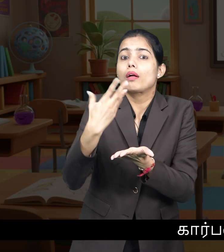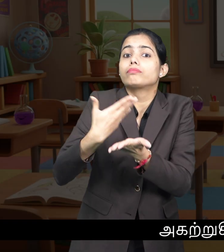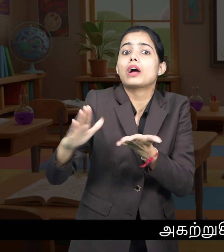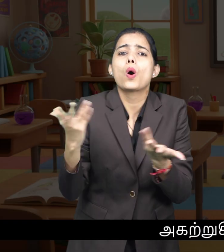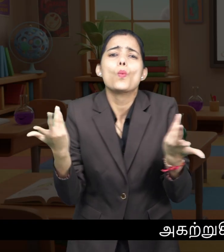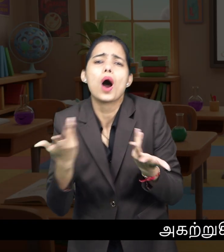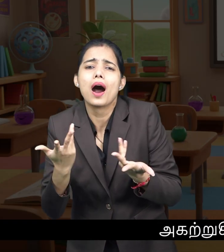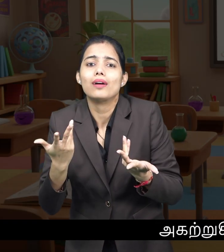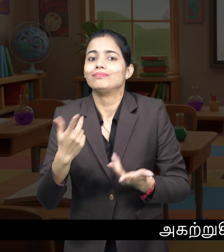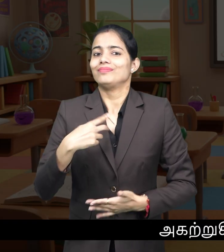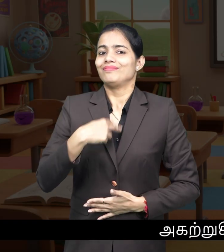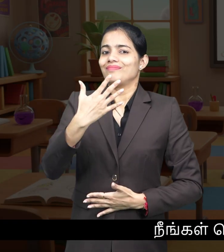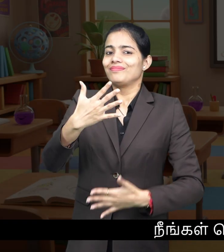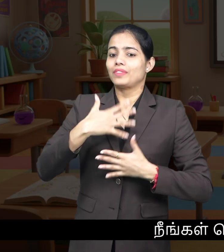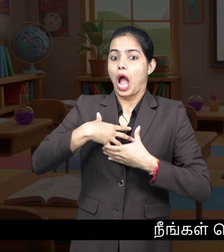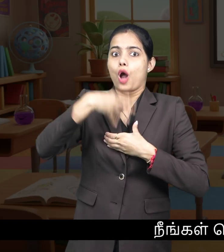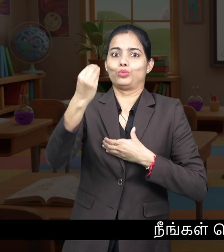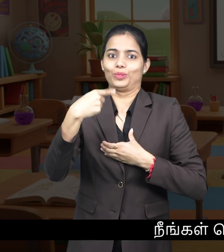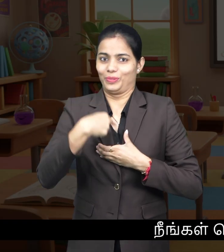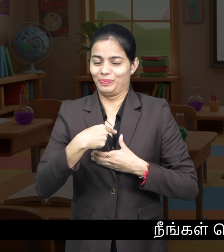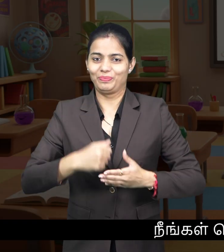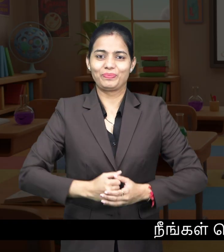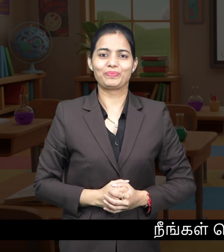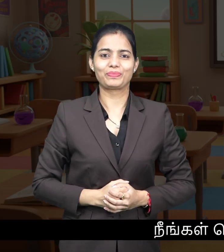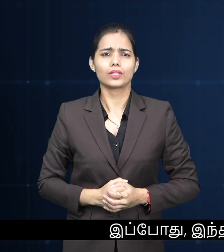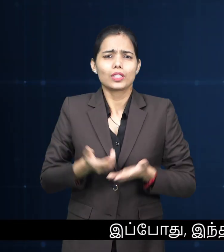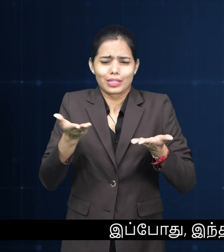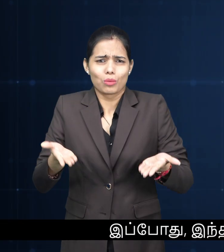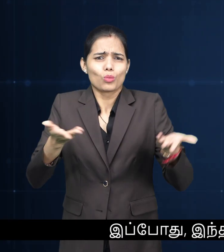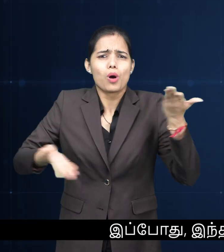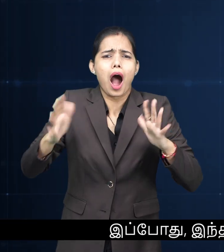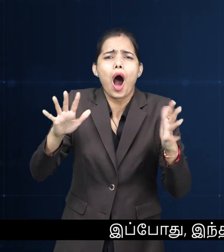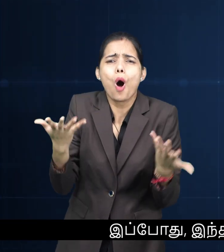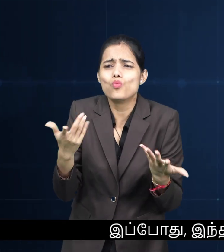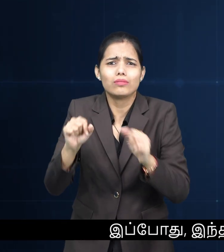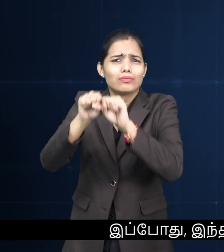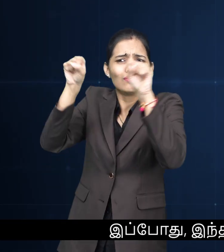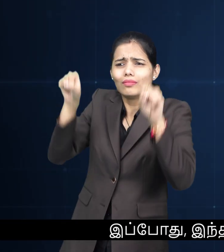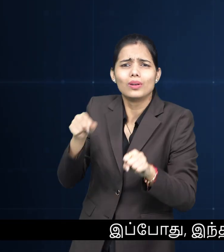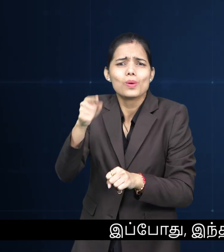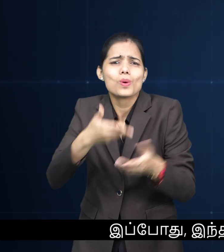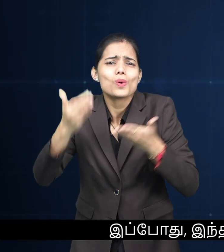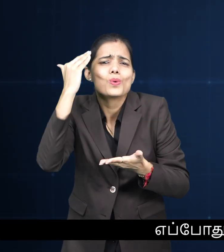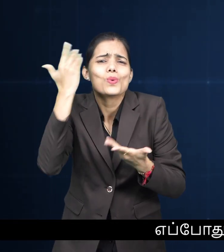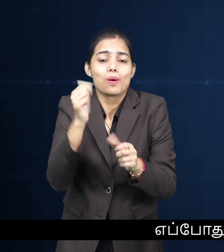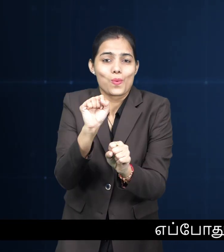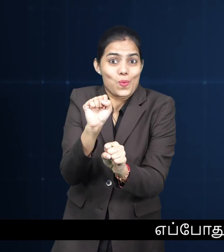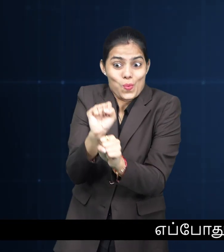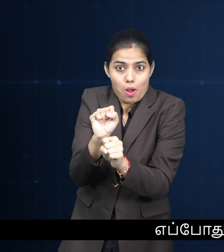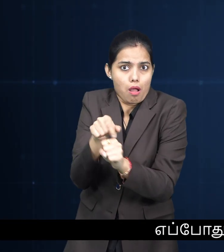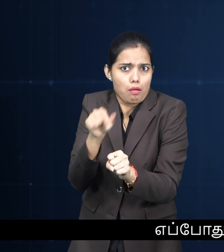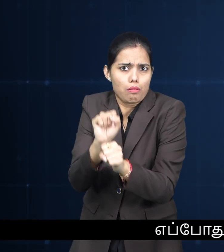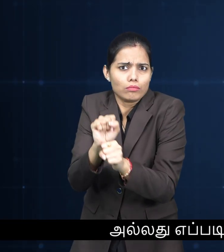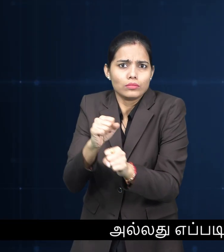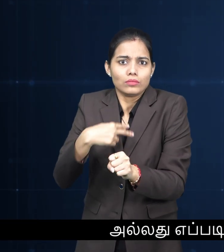ஆக்சைடை அகற்றுகின்றன என்பதையும் நீங்கள் தெரிந்து கொண்டீர்கள். இப்போது இந்த அனைத்து அமைப்புகளும் எப்போது